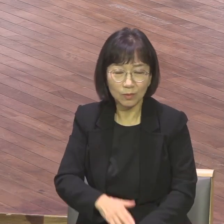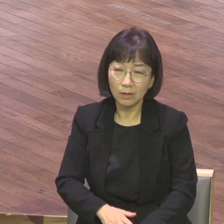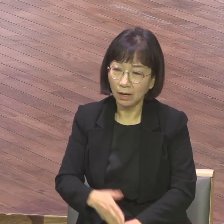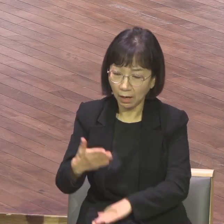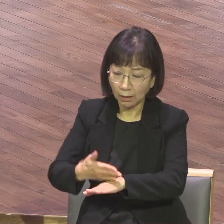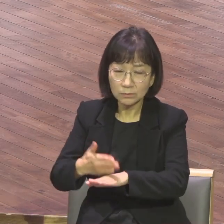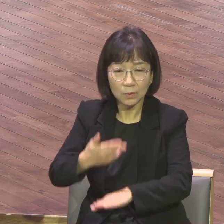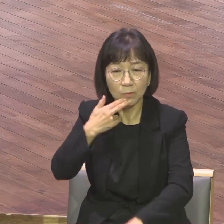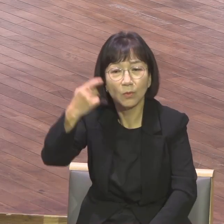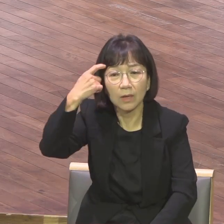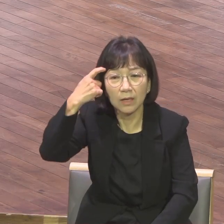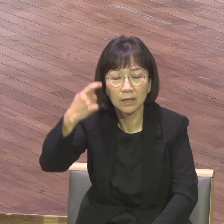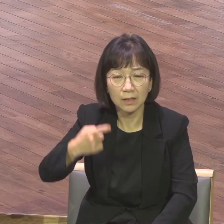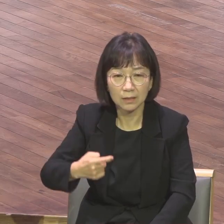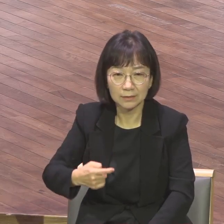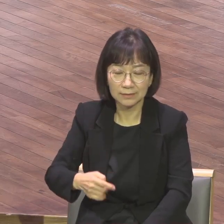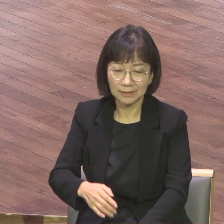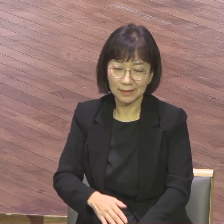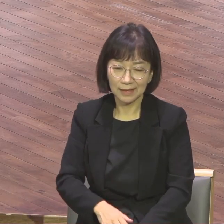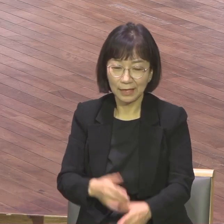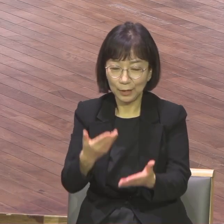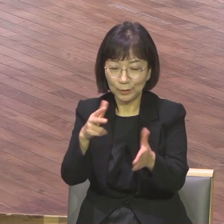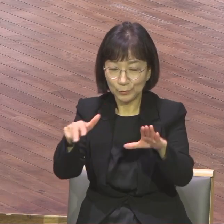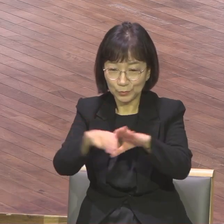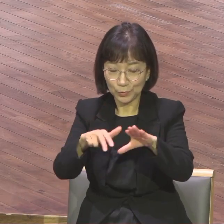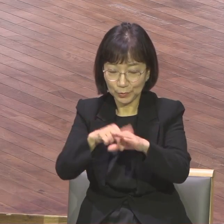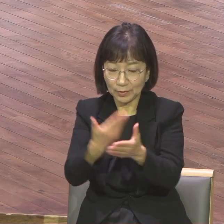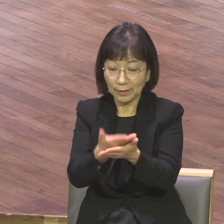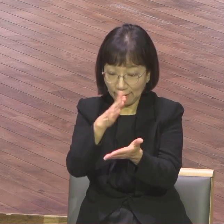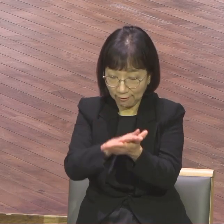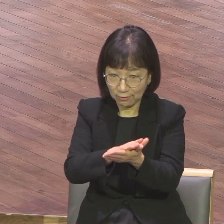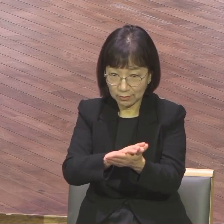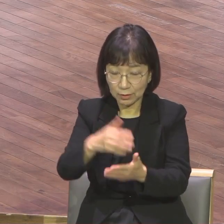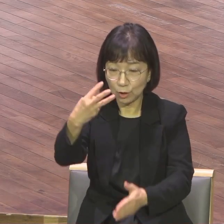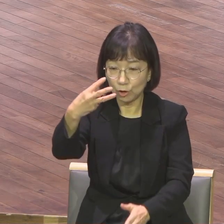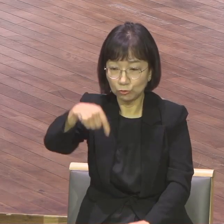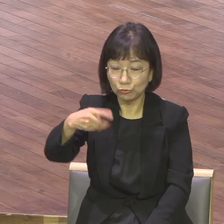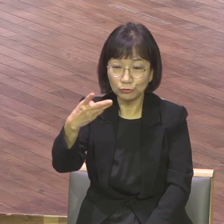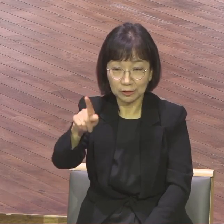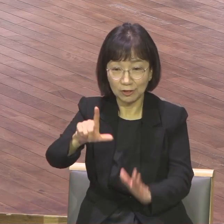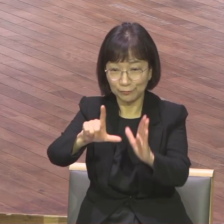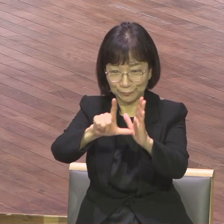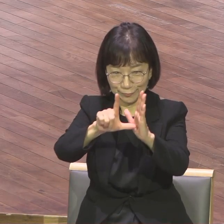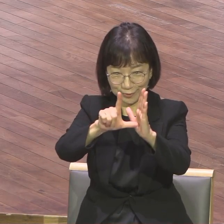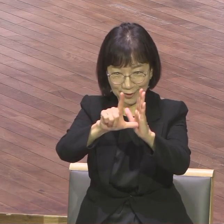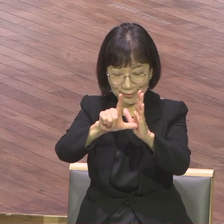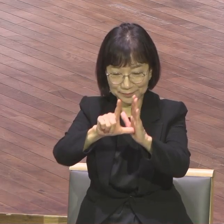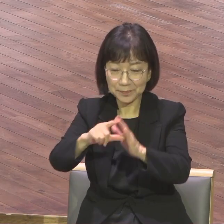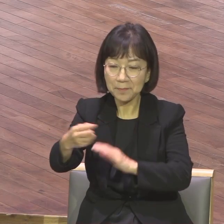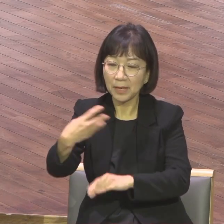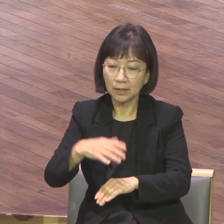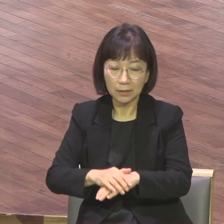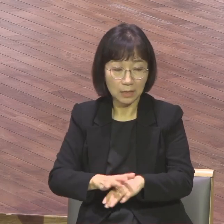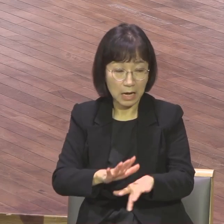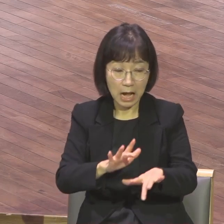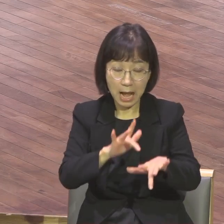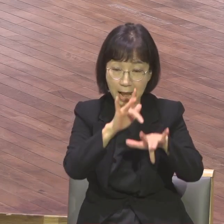감사가 없어. 종교 개혁자 마틴 루터는요 마귀의 세계는 감사가 없다 이렇게